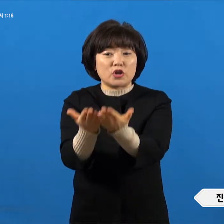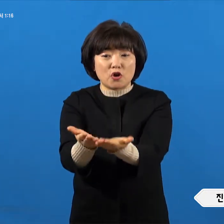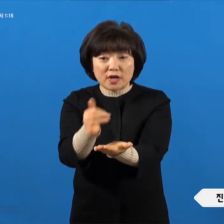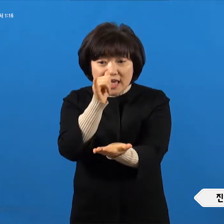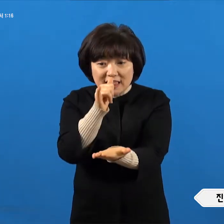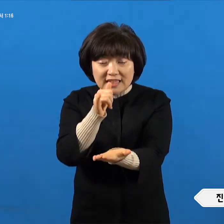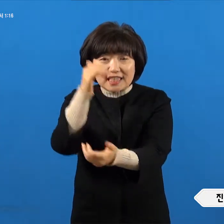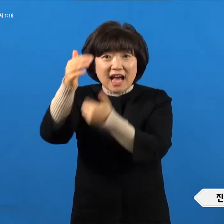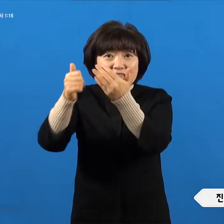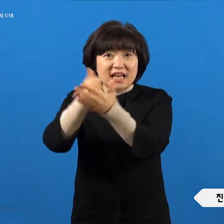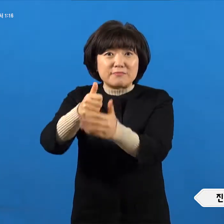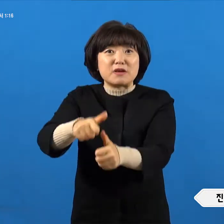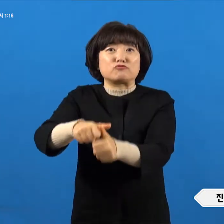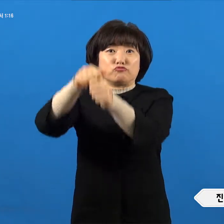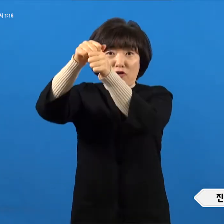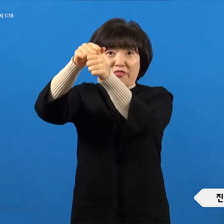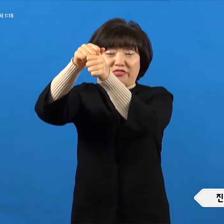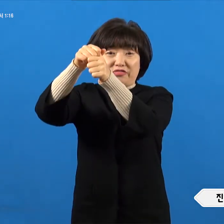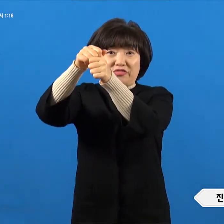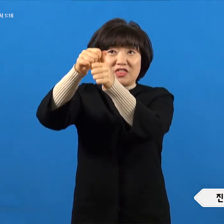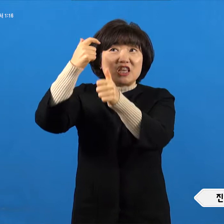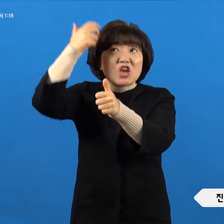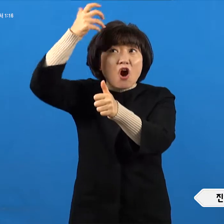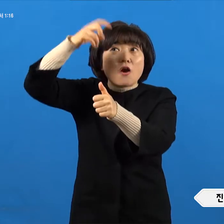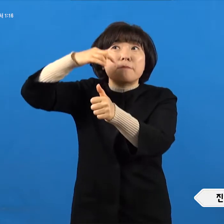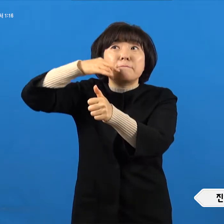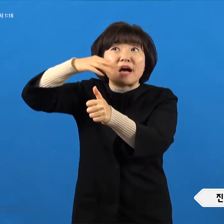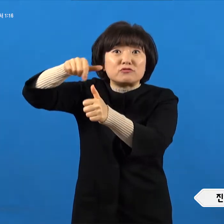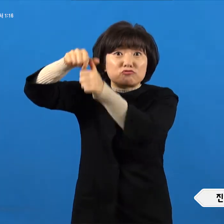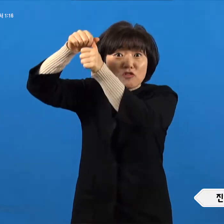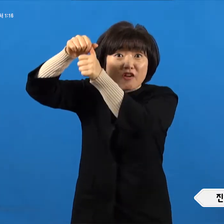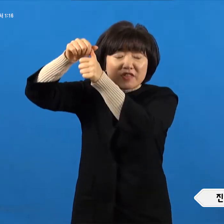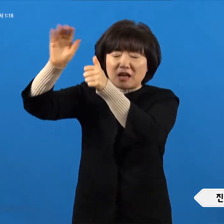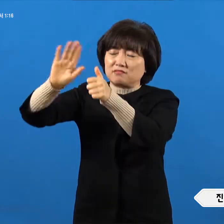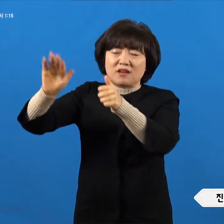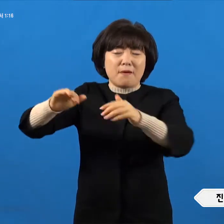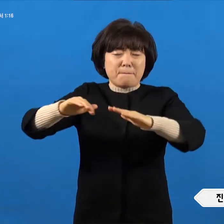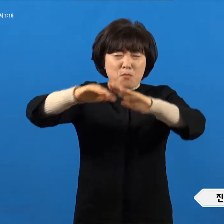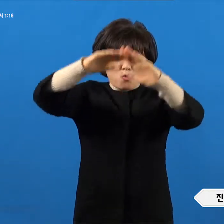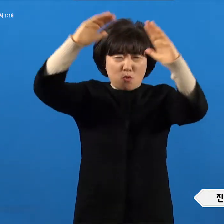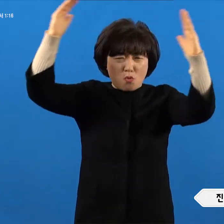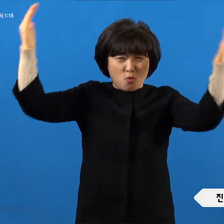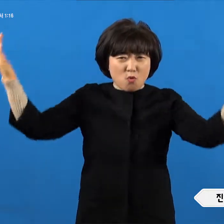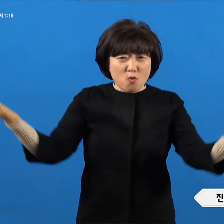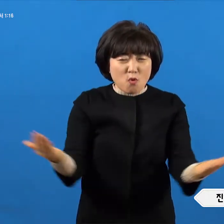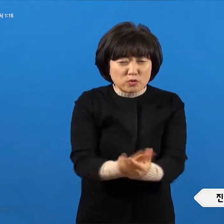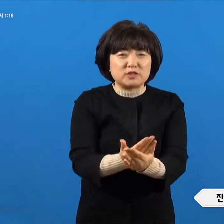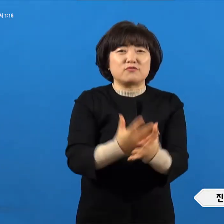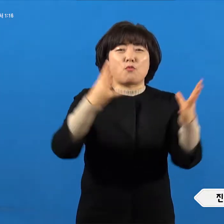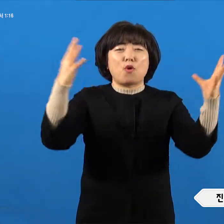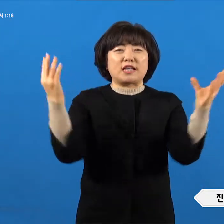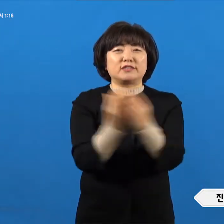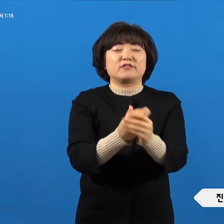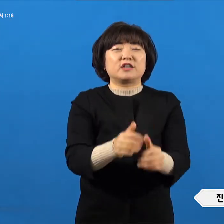구원을 말씀합니다. 전적인 구원을 말씀합니다. 모든 면에서 완전한 구원을 말씀하고 계십니다. 죄에서부터